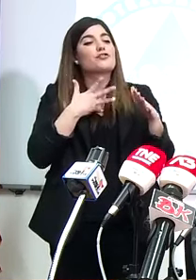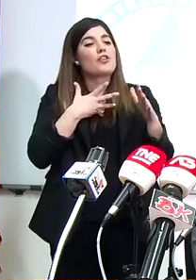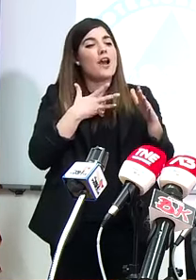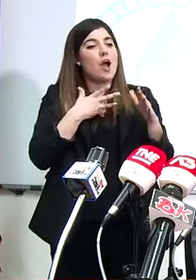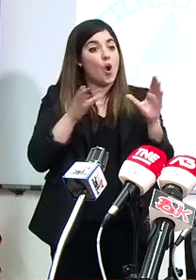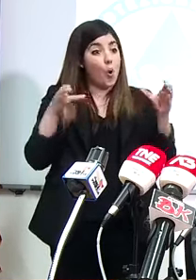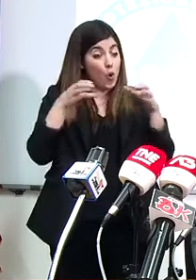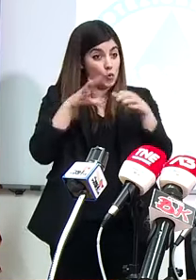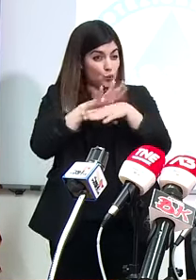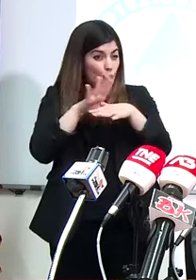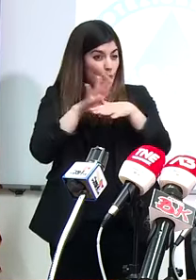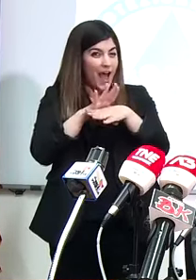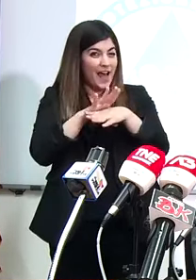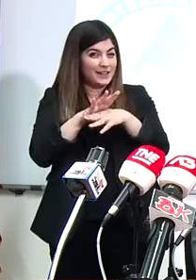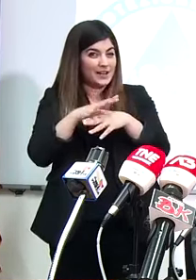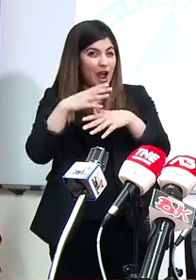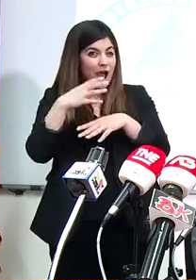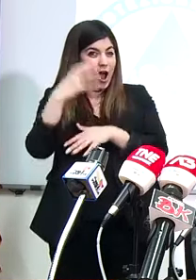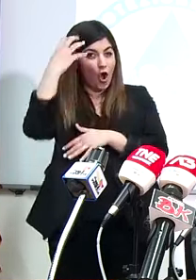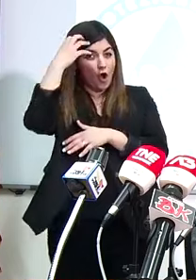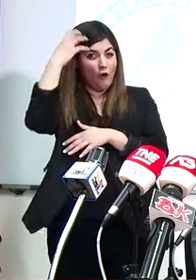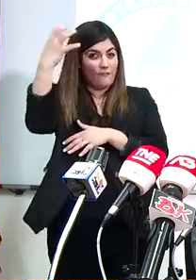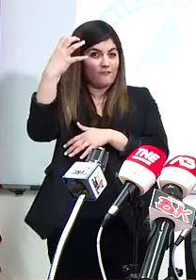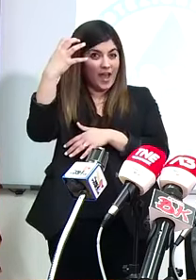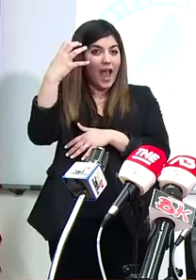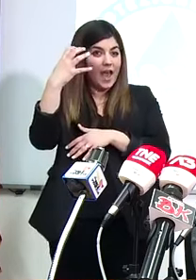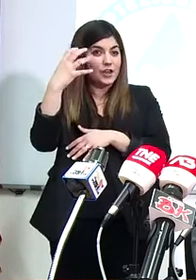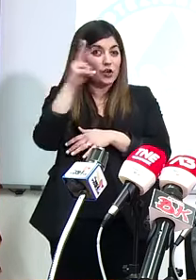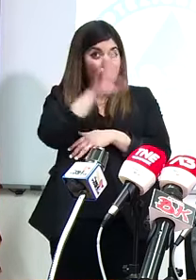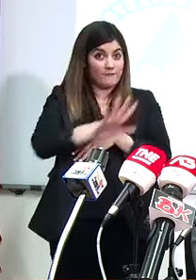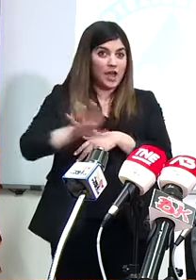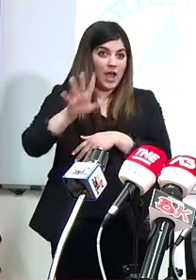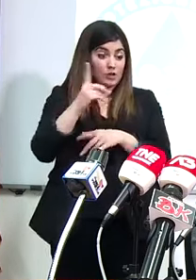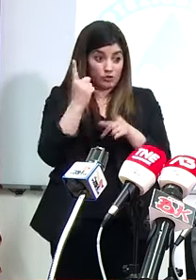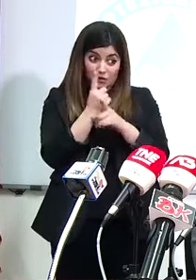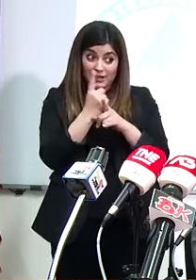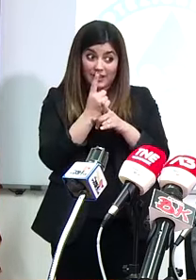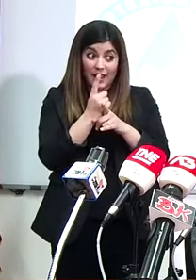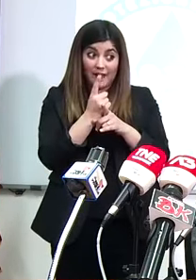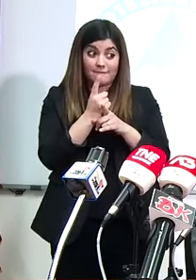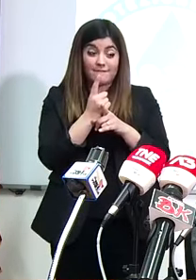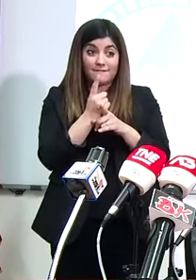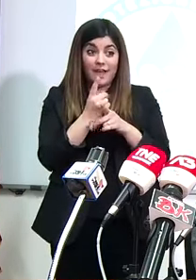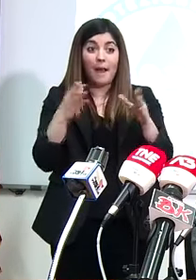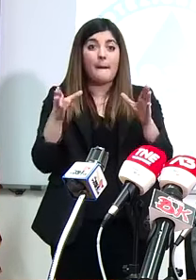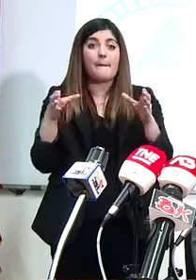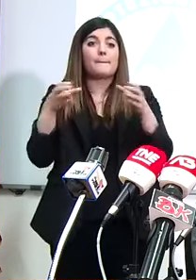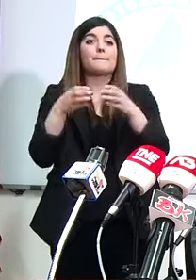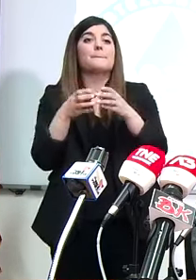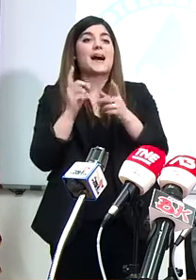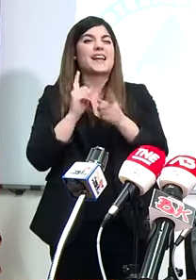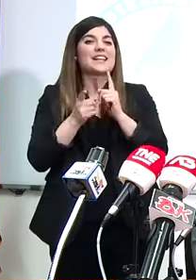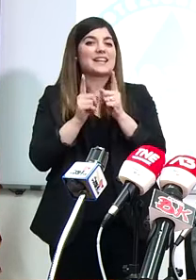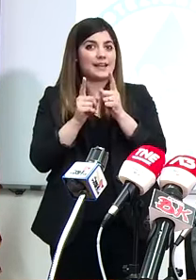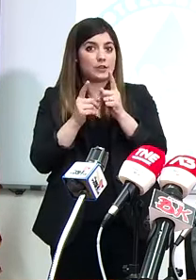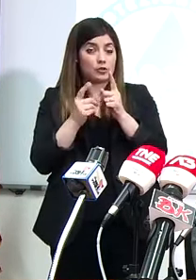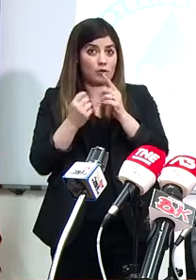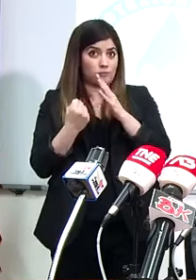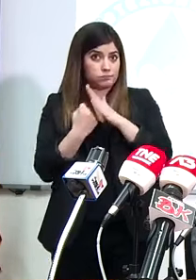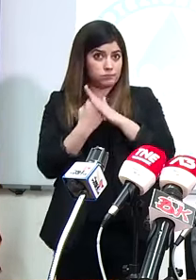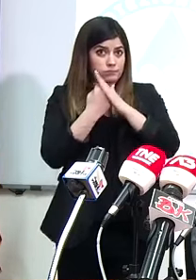essere rafforzata per quanto riguarda il suo partito ovviamente i poteri di nomina dei sottosegretari appartengono